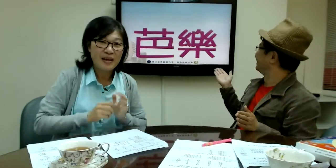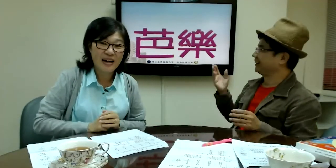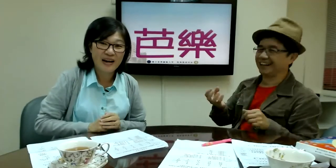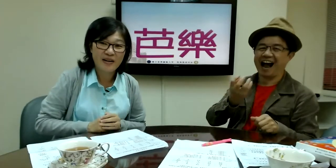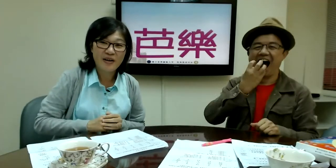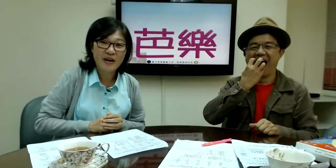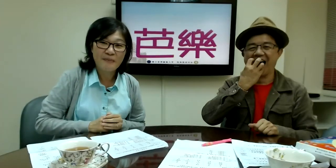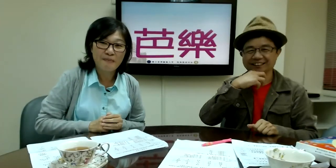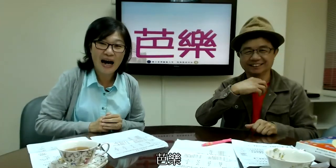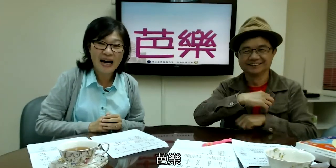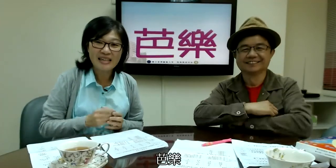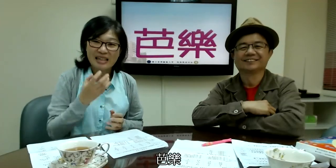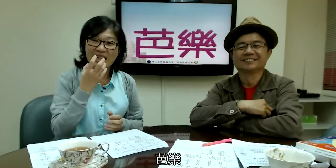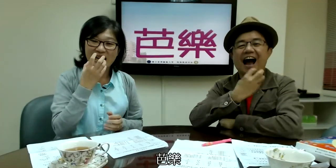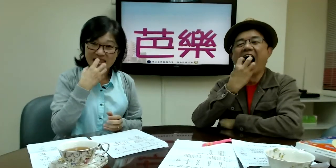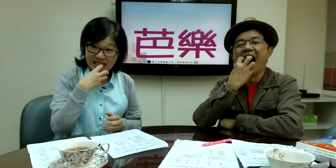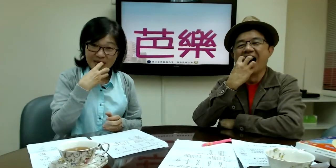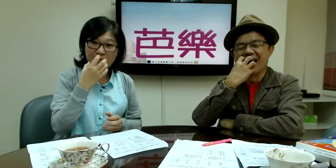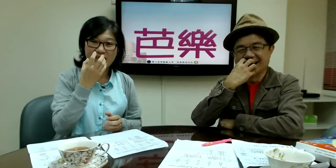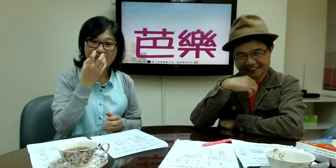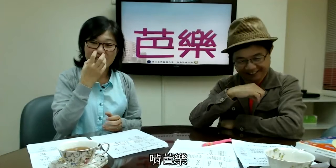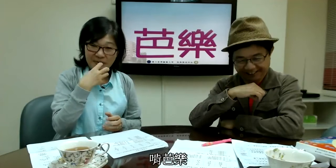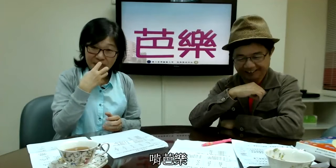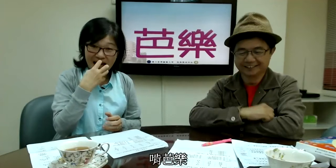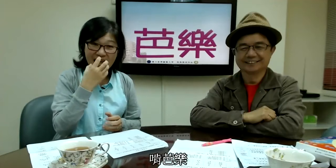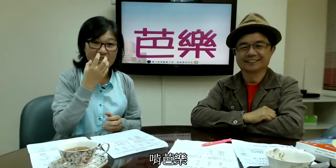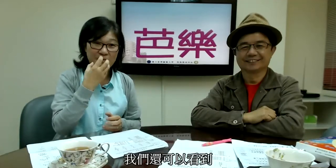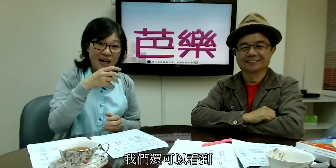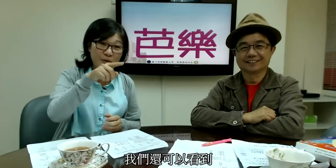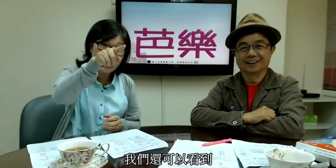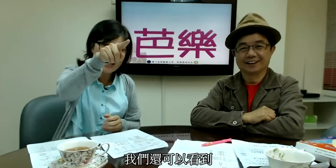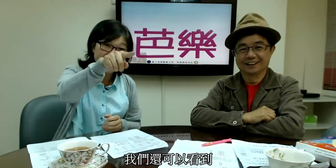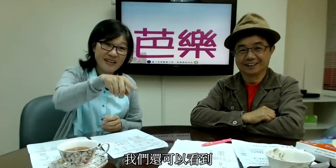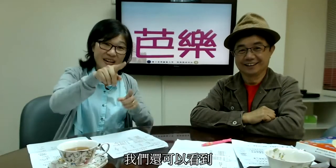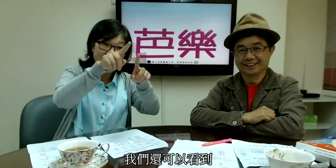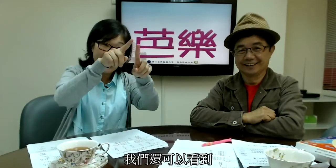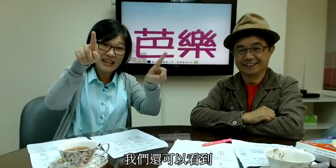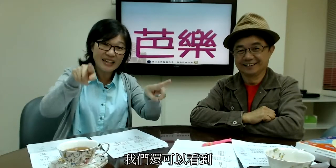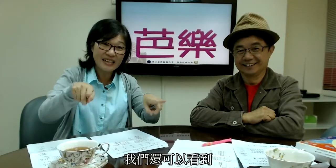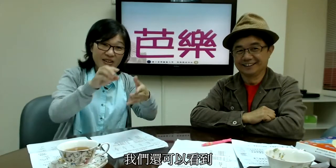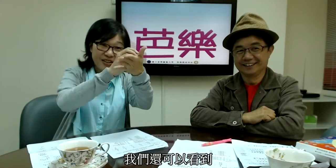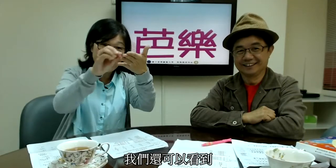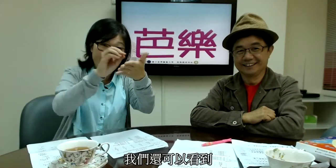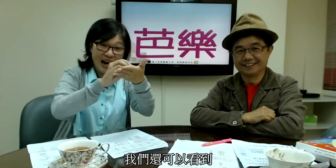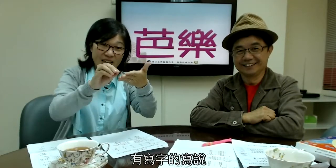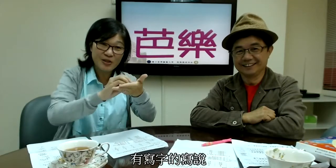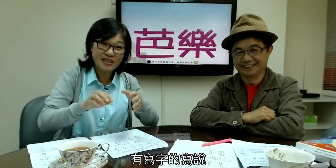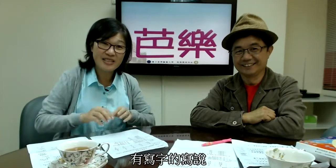哦，巴热，肯巴啦，肯巴，我们看到哦，还可以看到有写